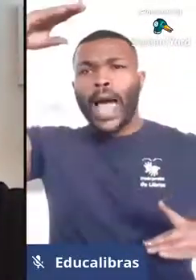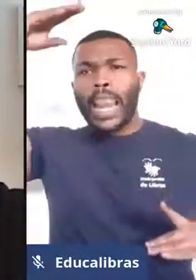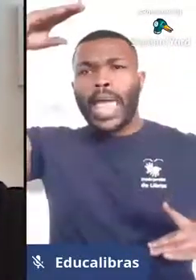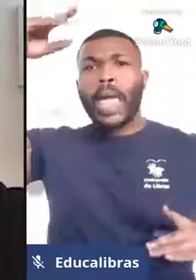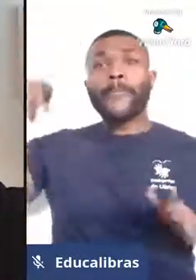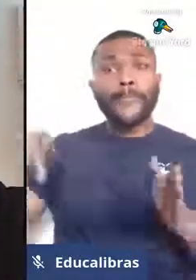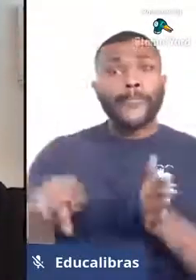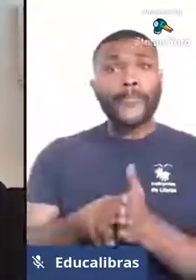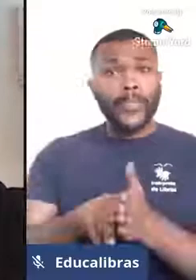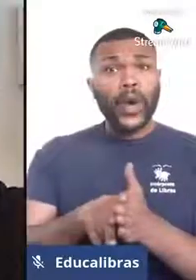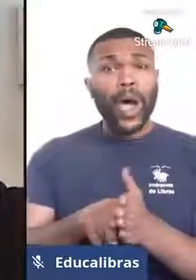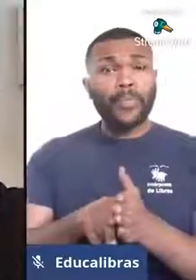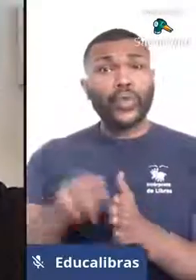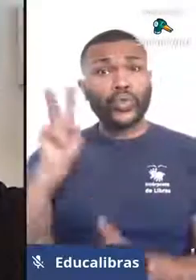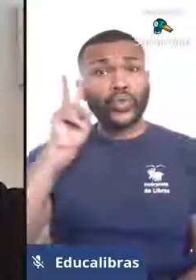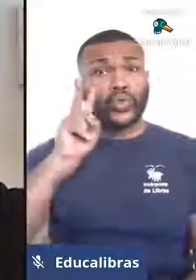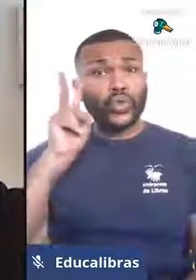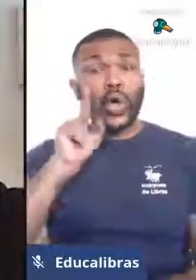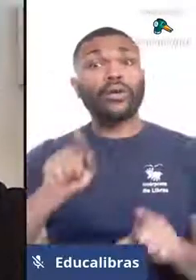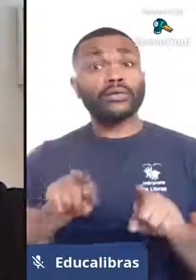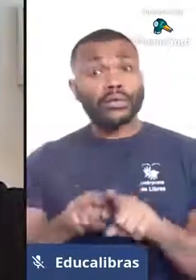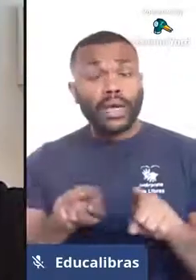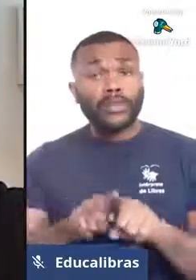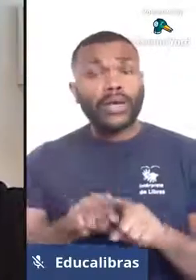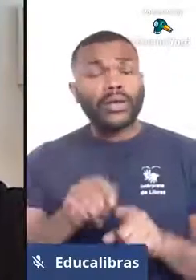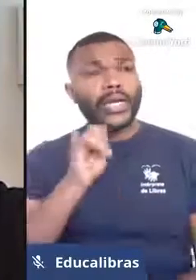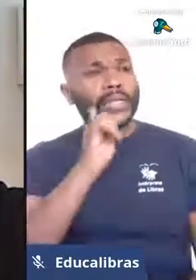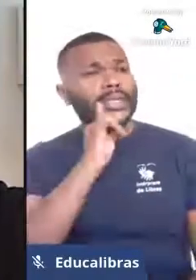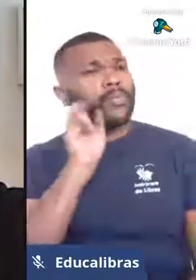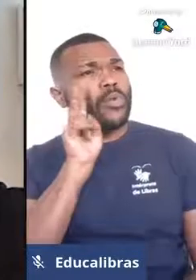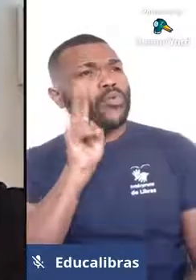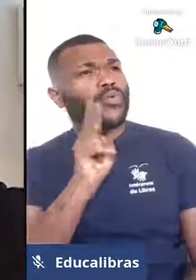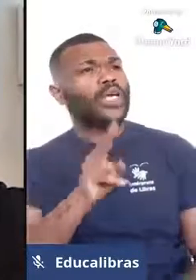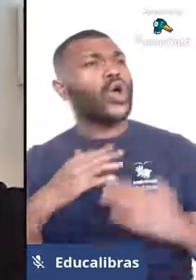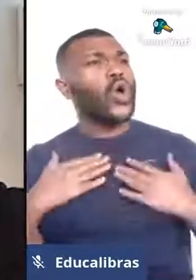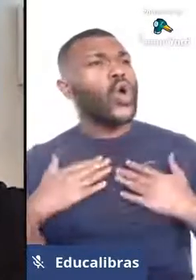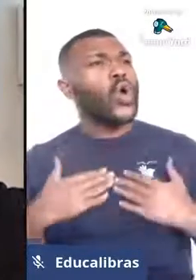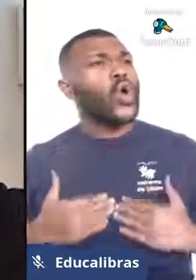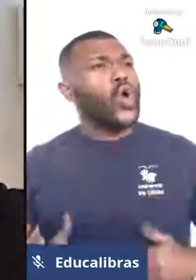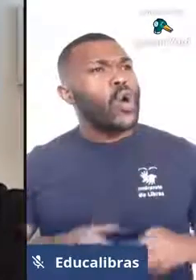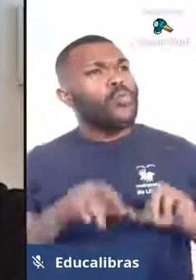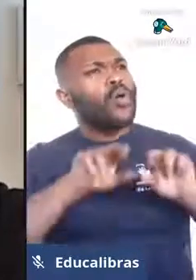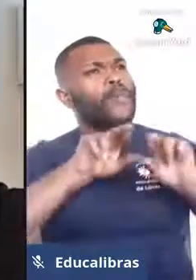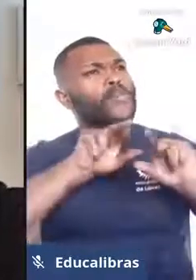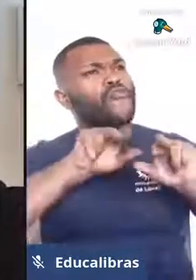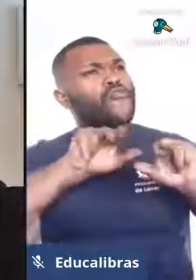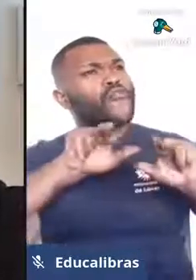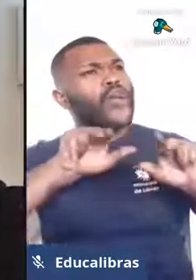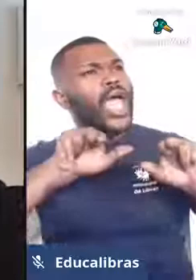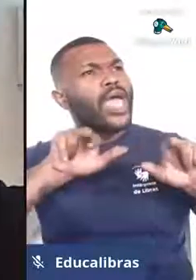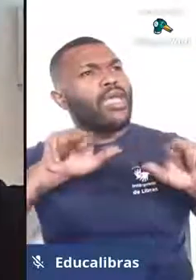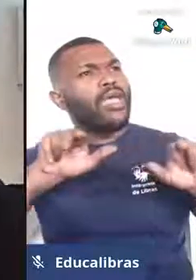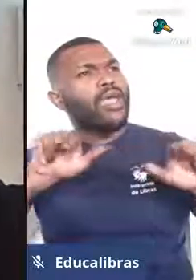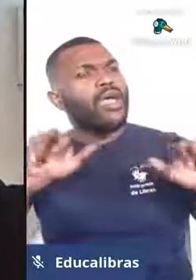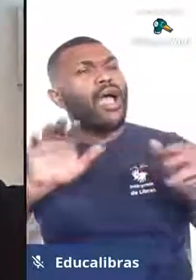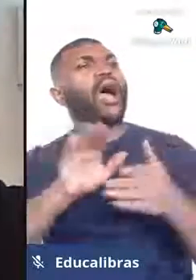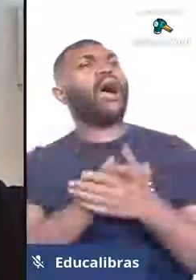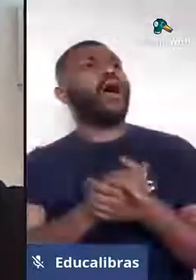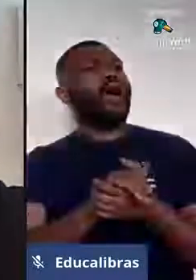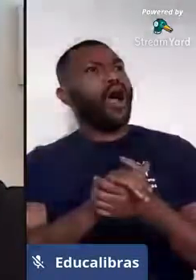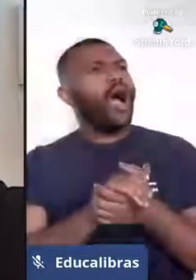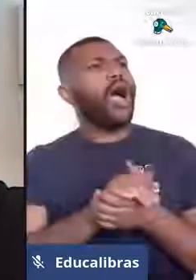E fazia parte dos espetáculos você olhar aqueles corpos diversos, corpos diferentes. Então, e de maneira